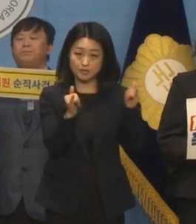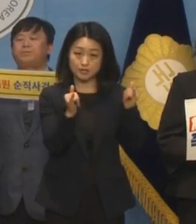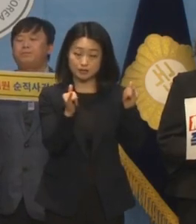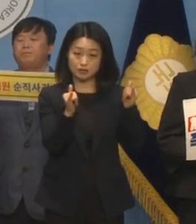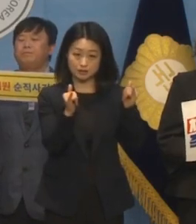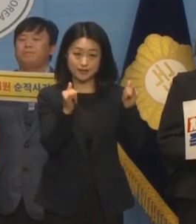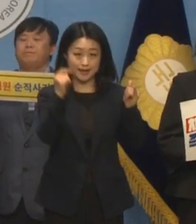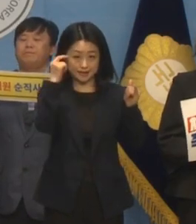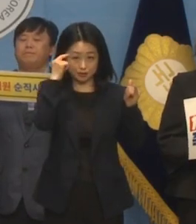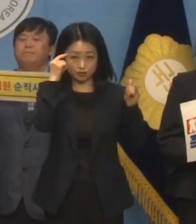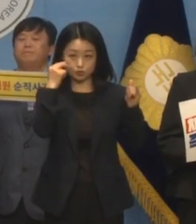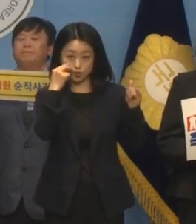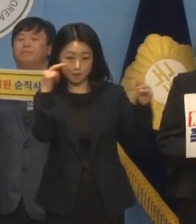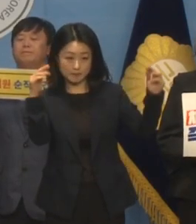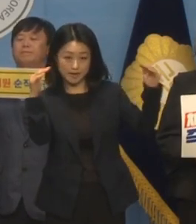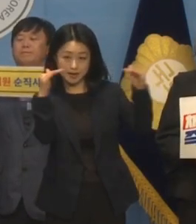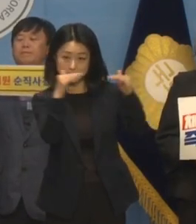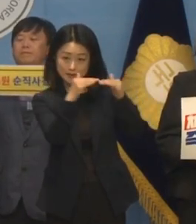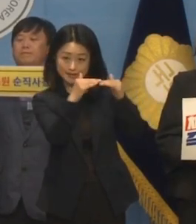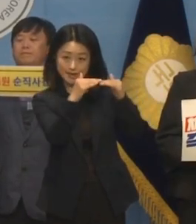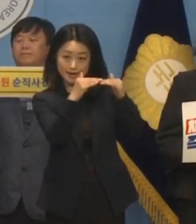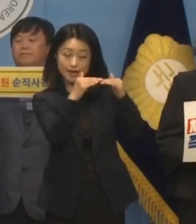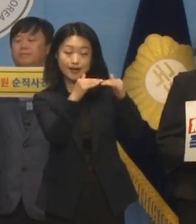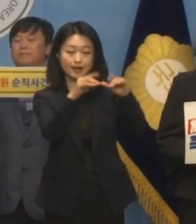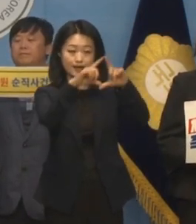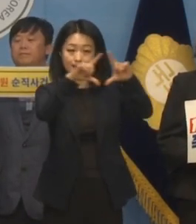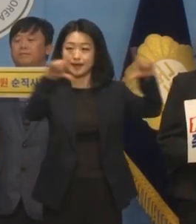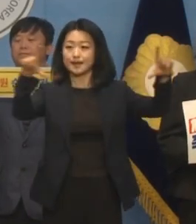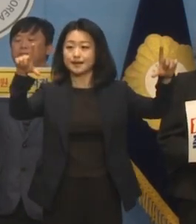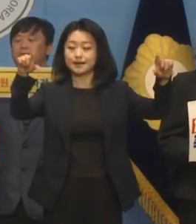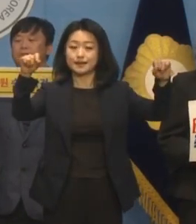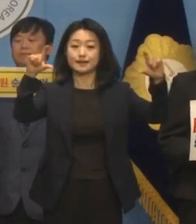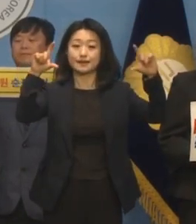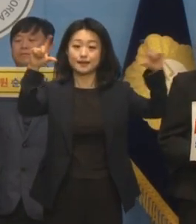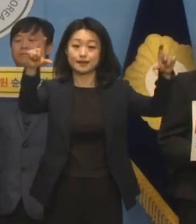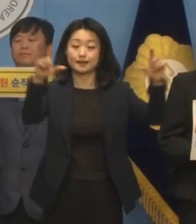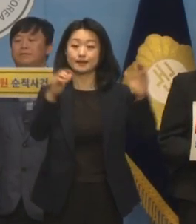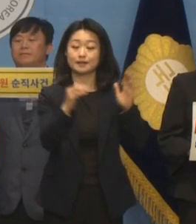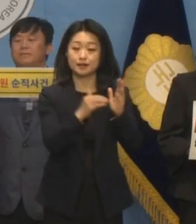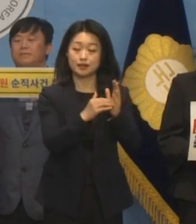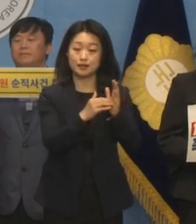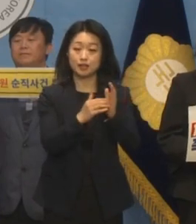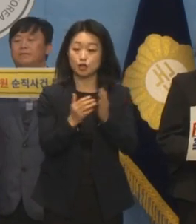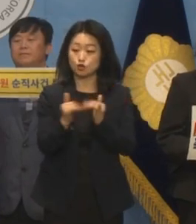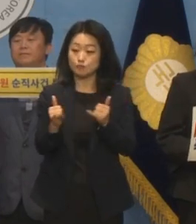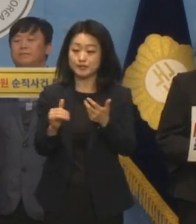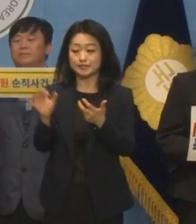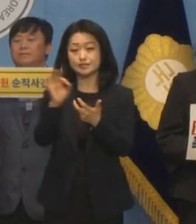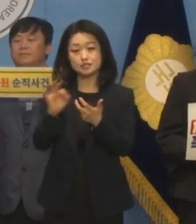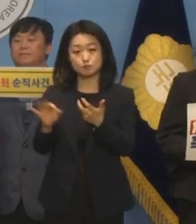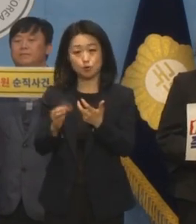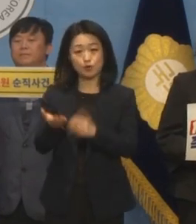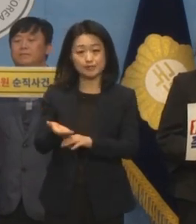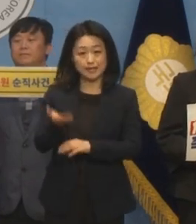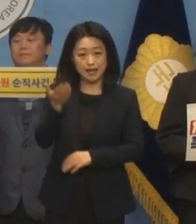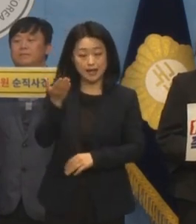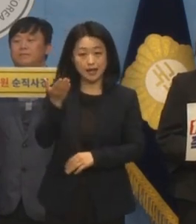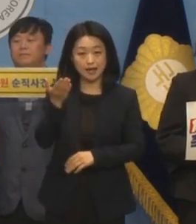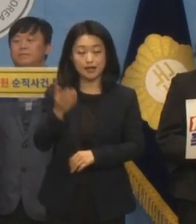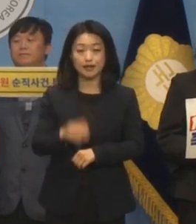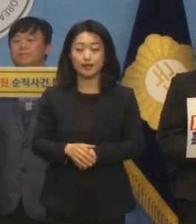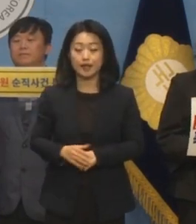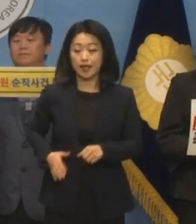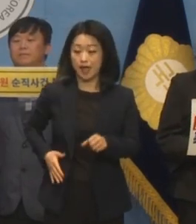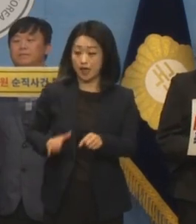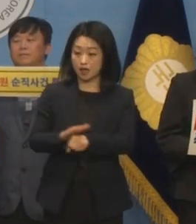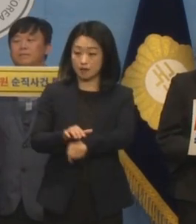맞추겠다는 글자를 당사에 걸어놓고 있습니다. 국민 70% 이상이